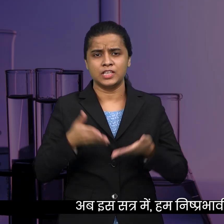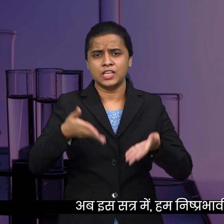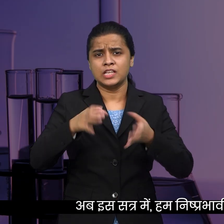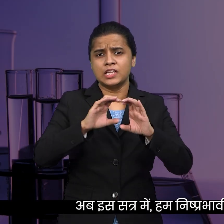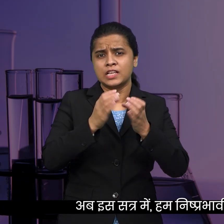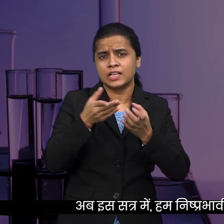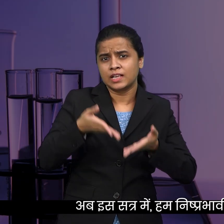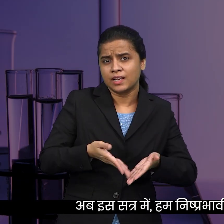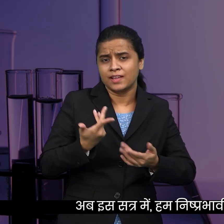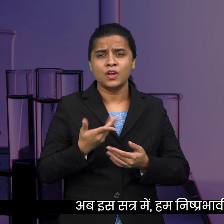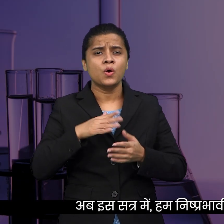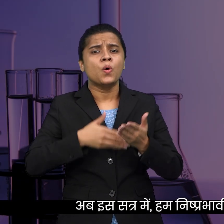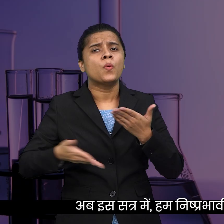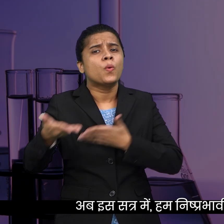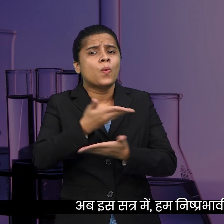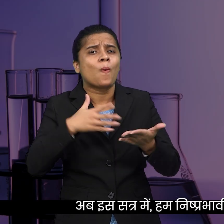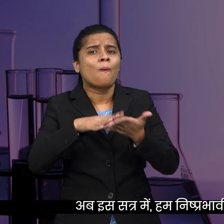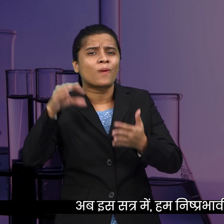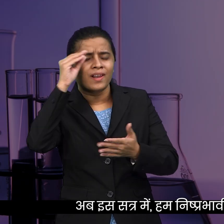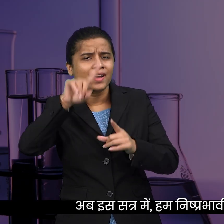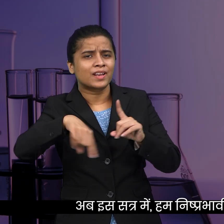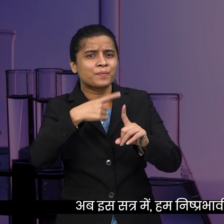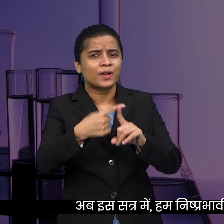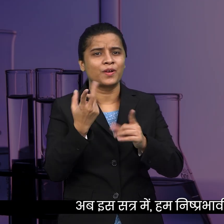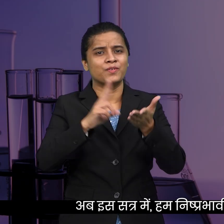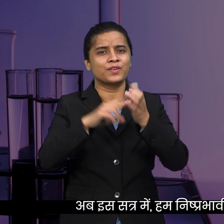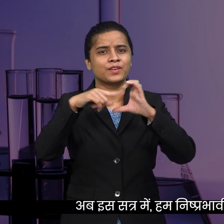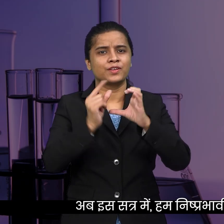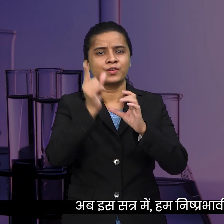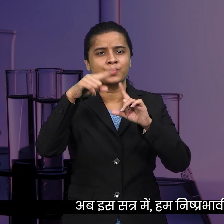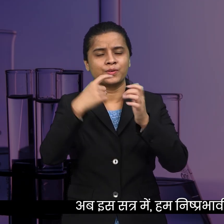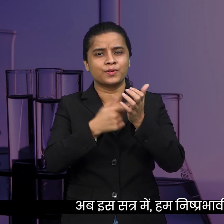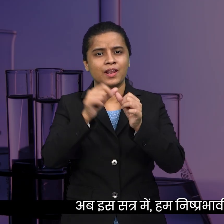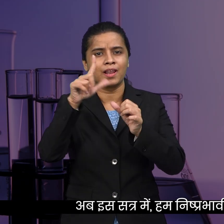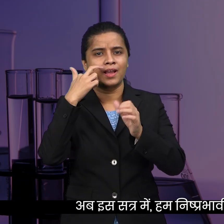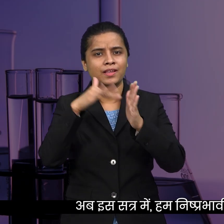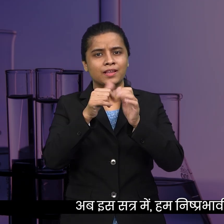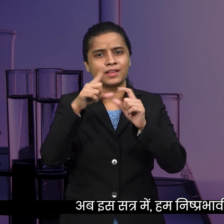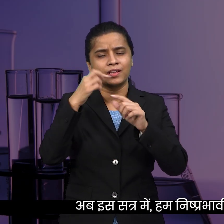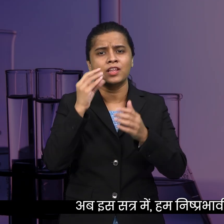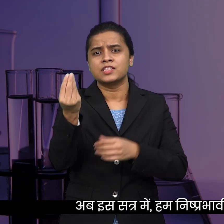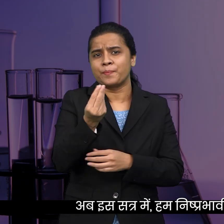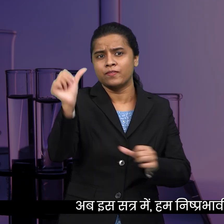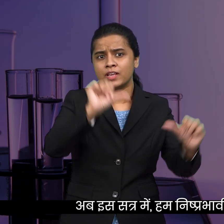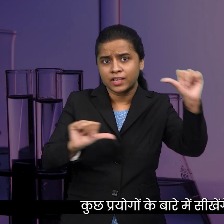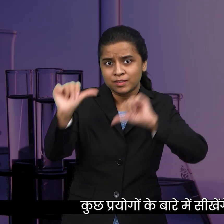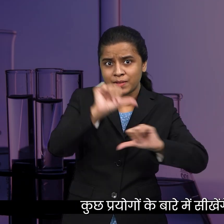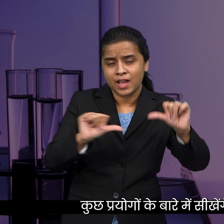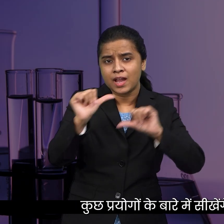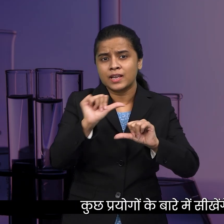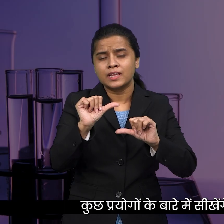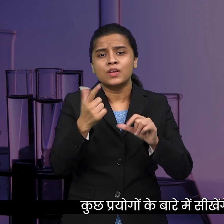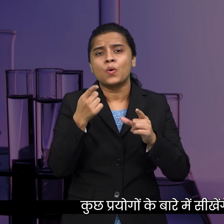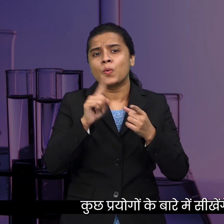अब इस सत्र में हम निष्प्रभावीकरण और आम्ल और क्षार के संबंध में